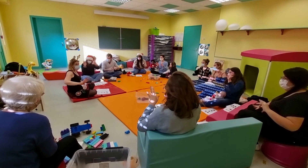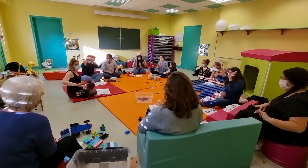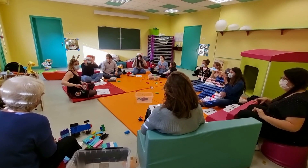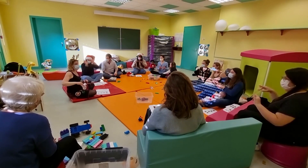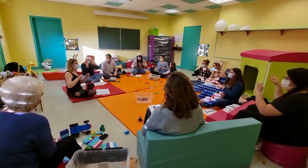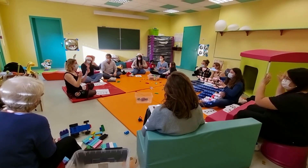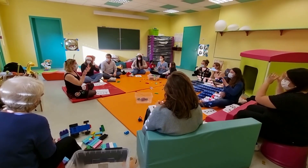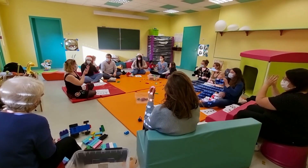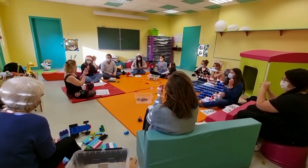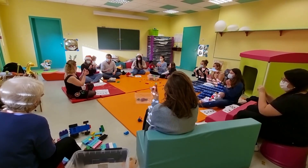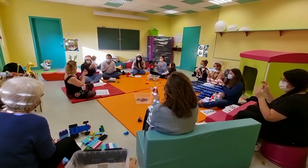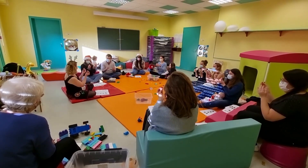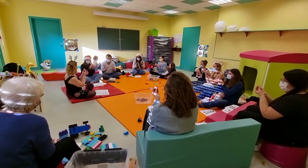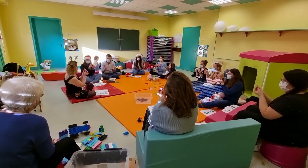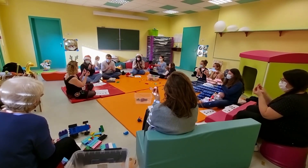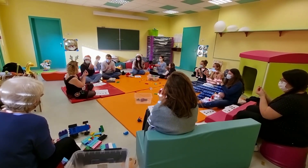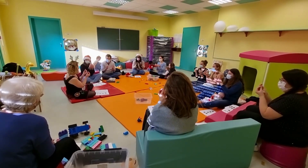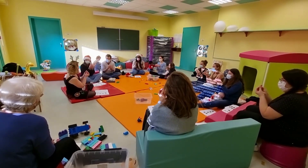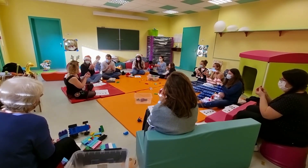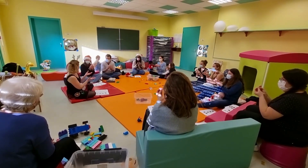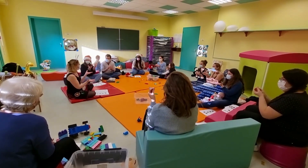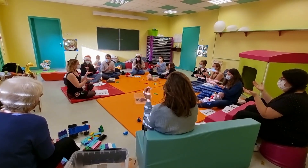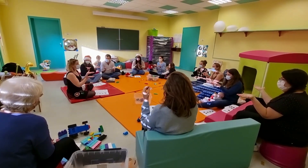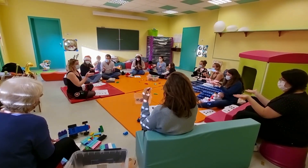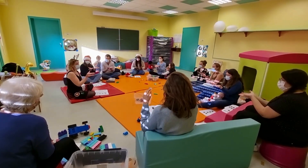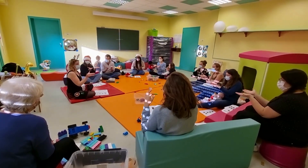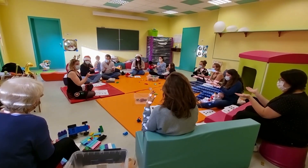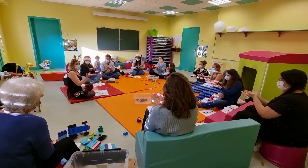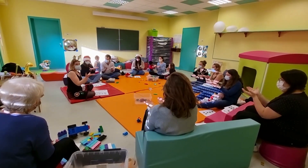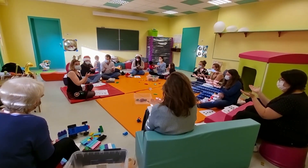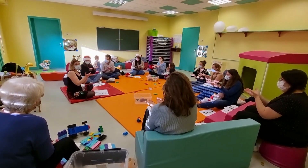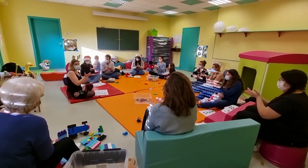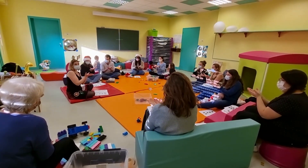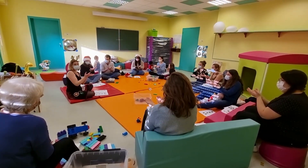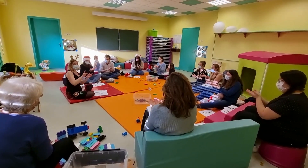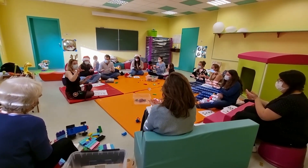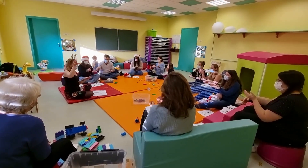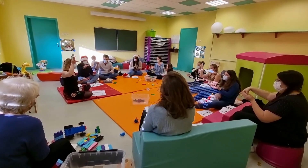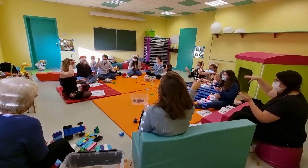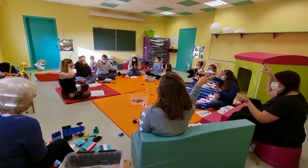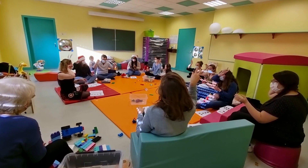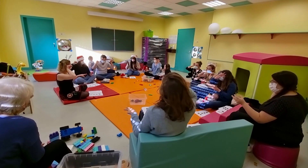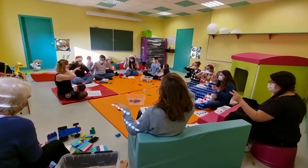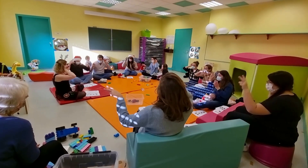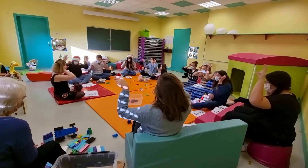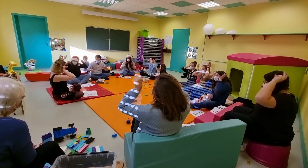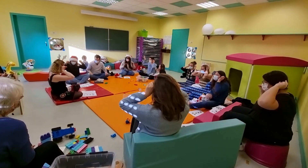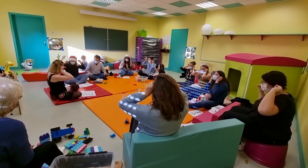Neige, où es-tu? Que fais-tu? M'entends-tu?